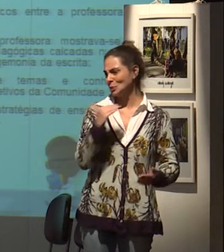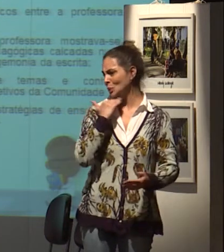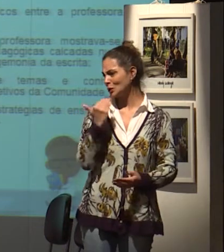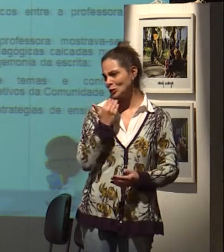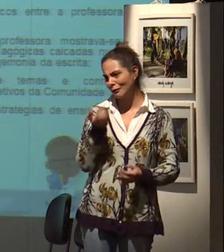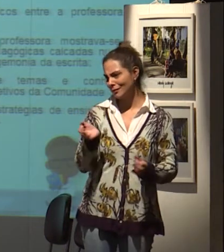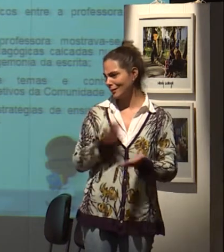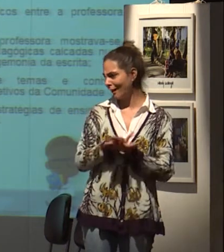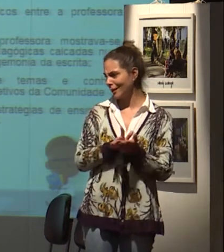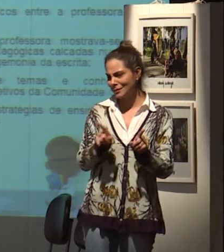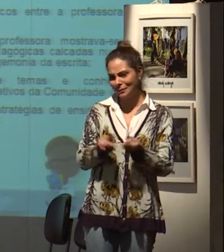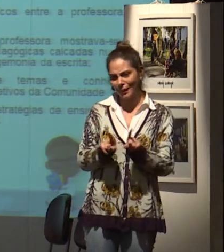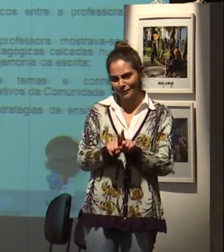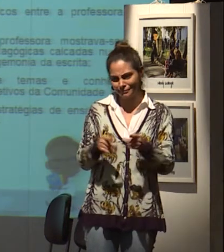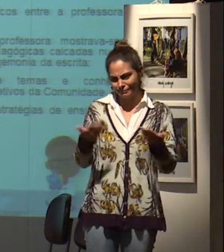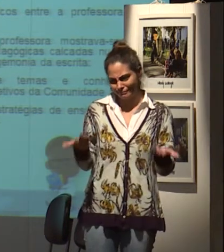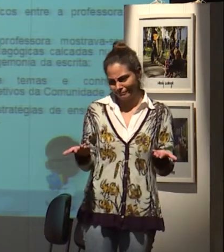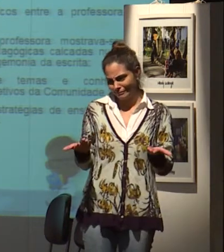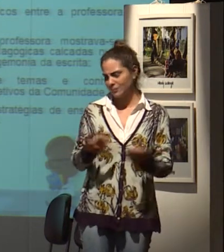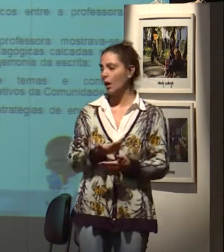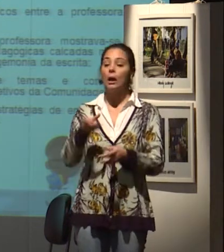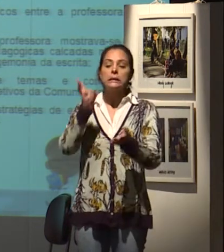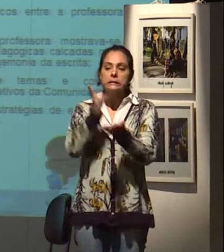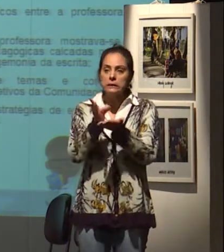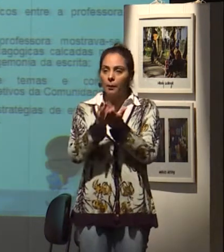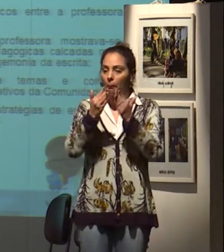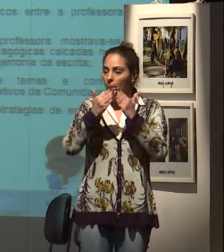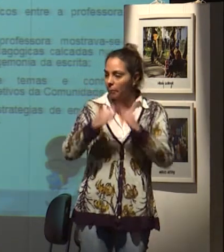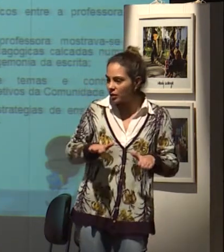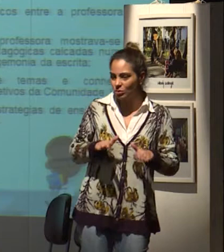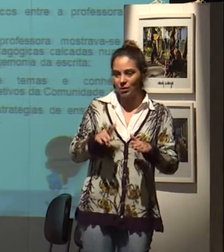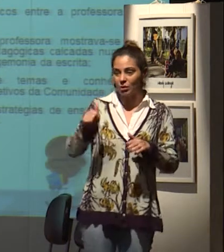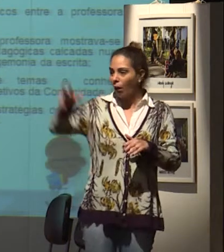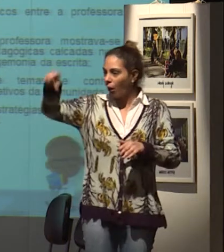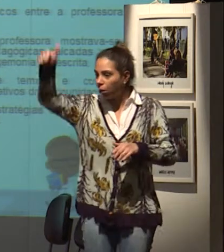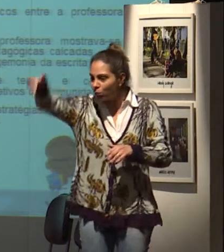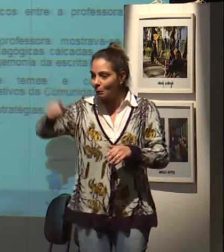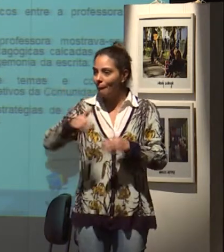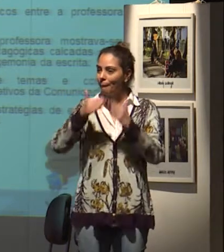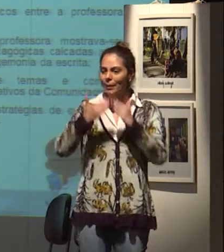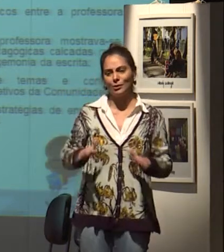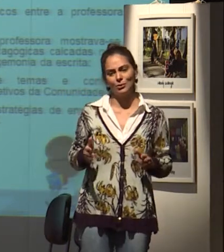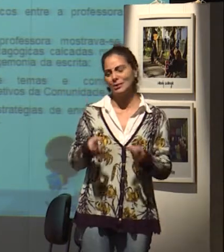era como primeira língua. E também não é assim. Também não adiantava essa metodologia. Então, os alunos ficavam prejudicados.